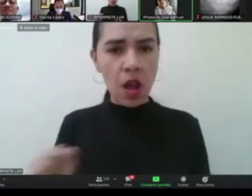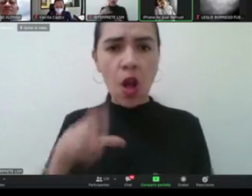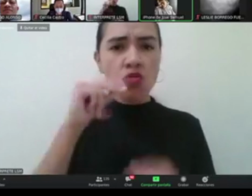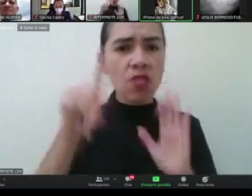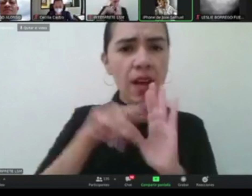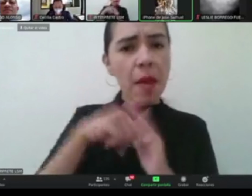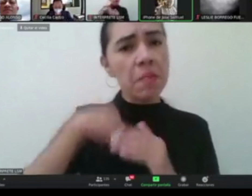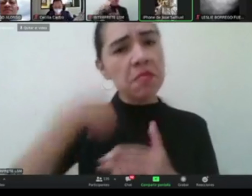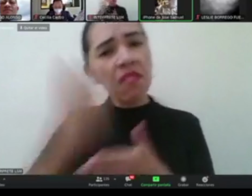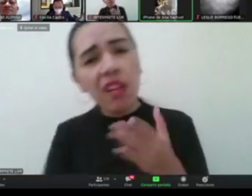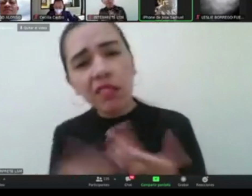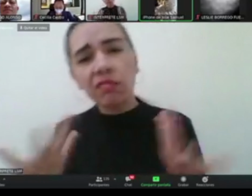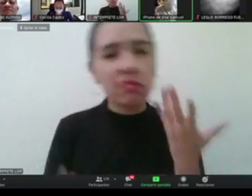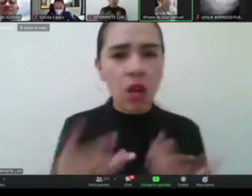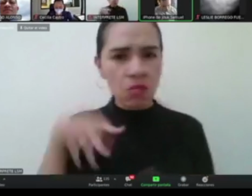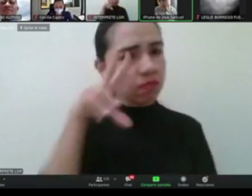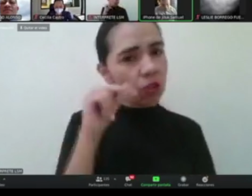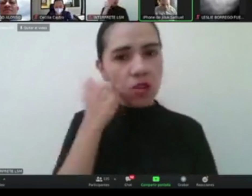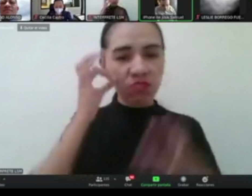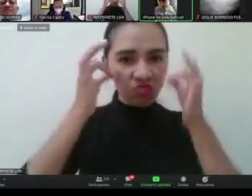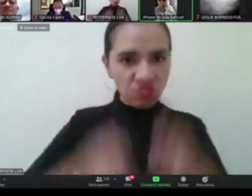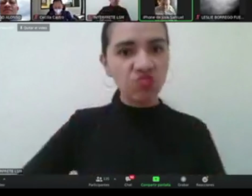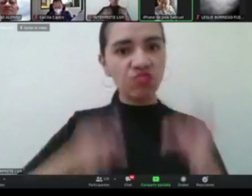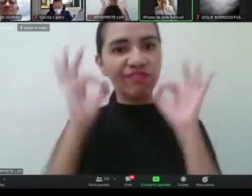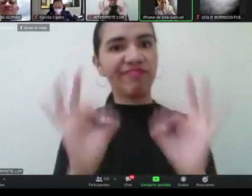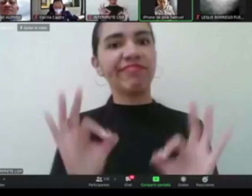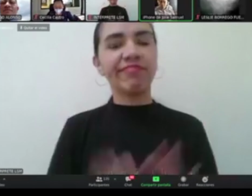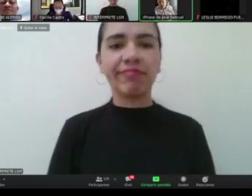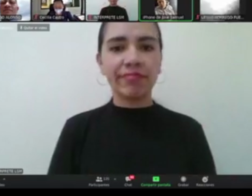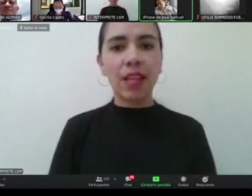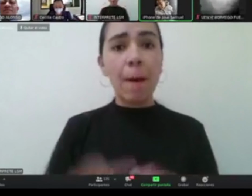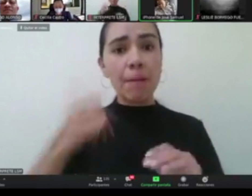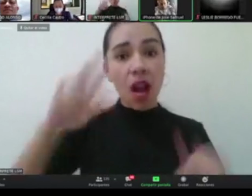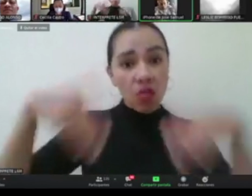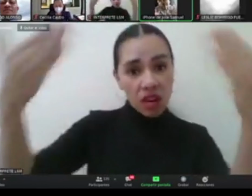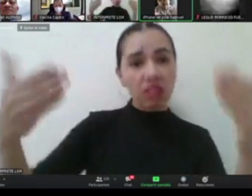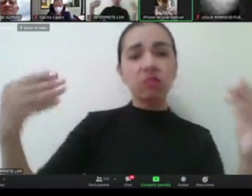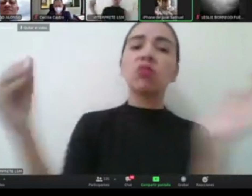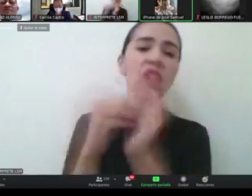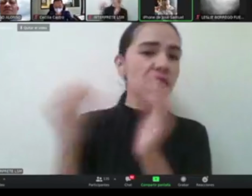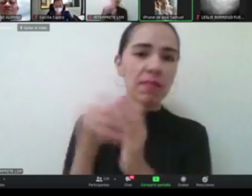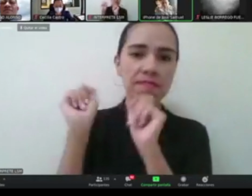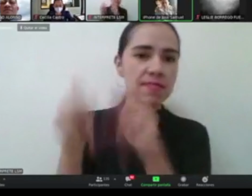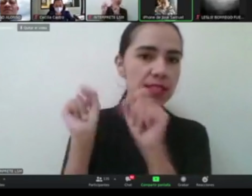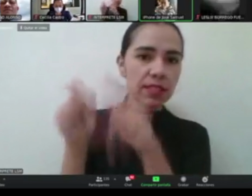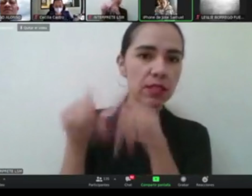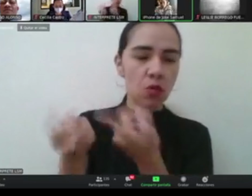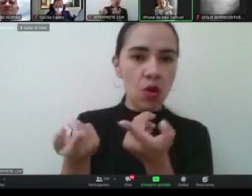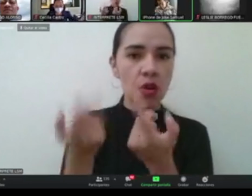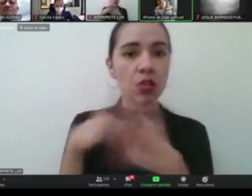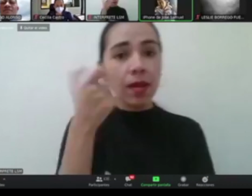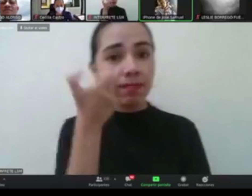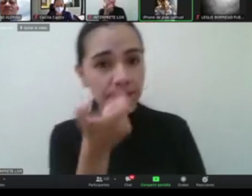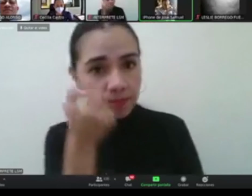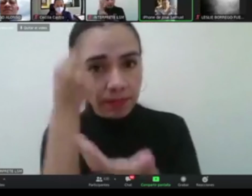Pero para las instituciones educativas, la disputa sigue siendo la misma, entre el recurso y la inclusión,